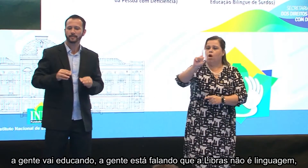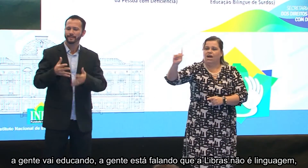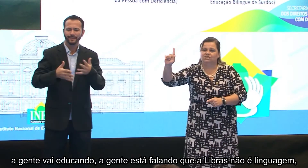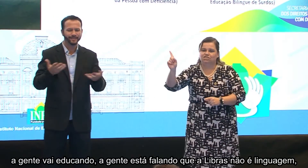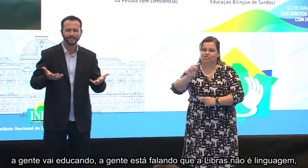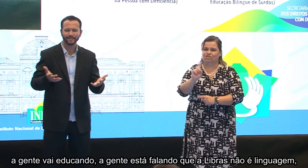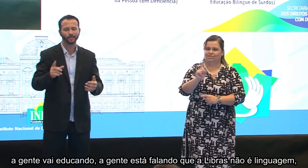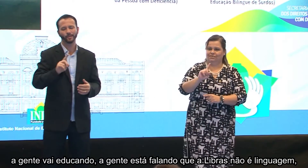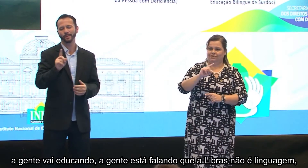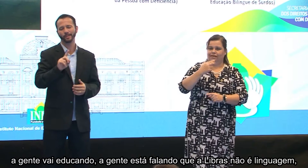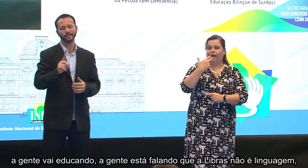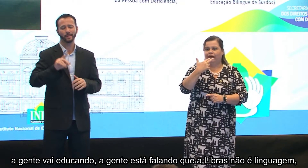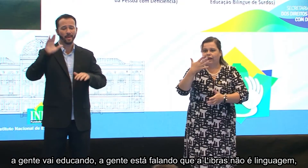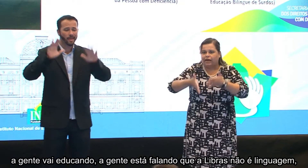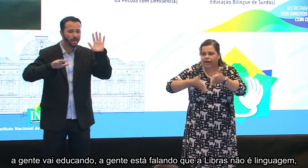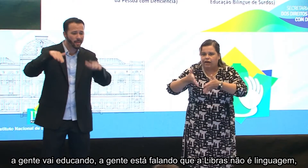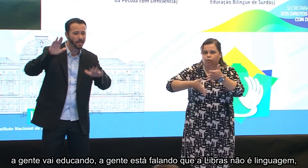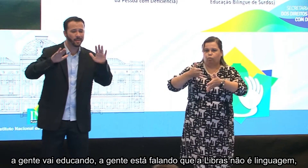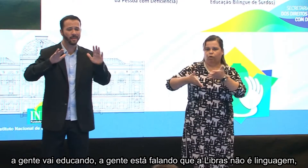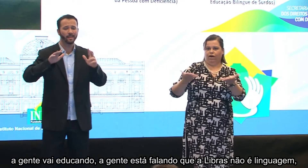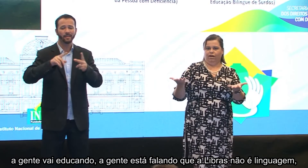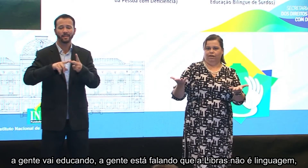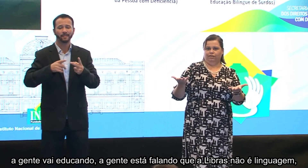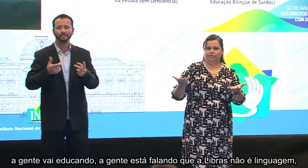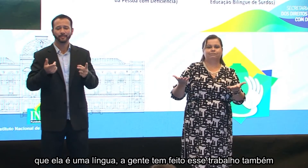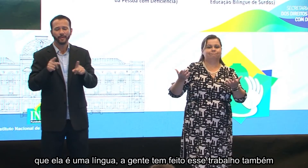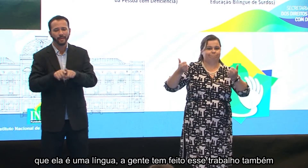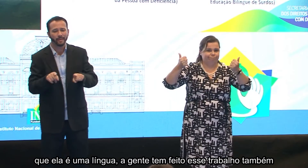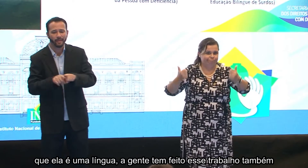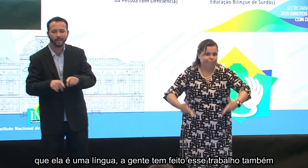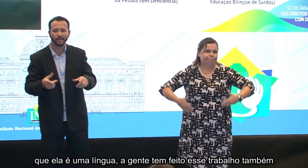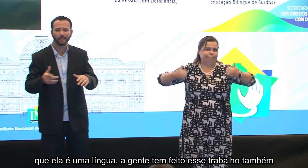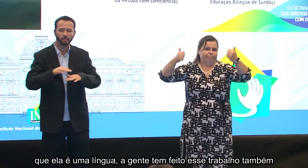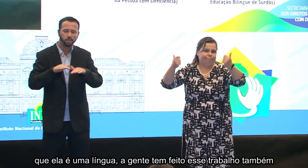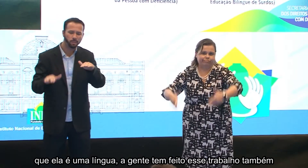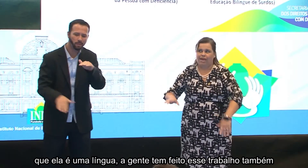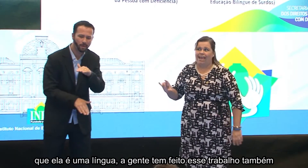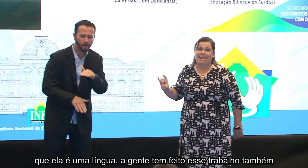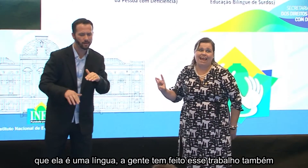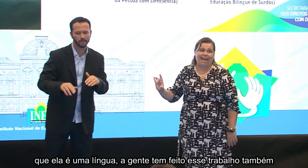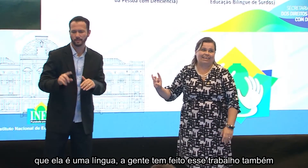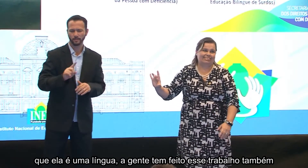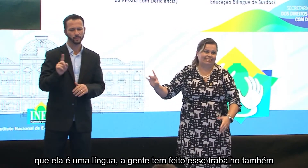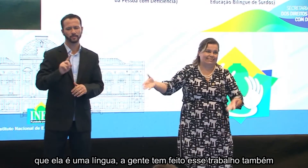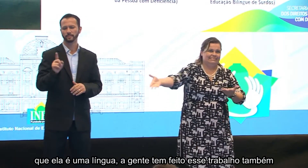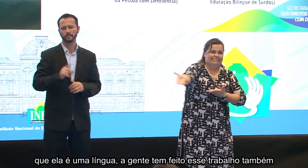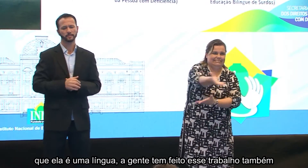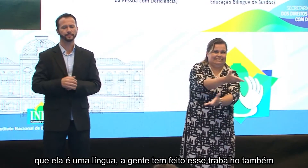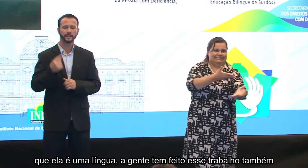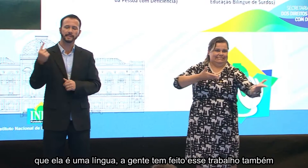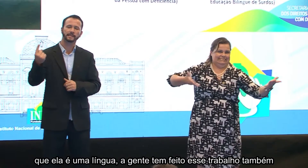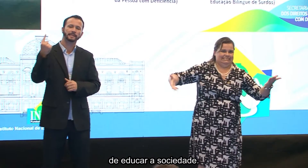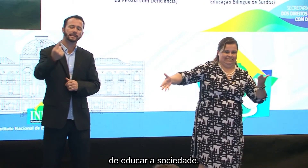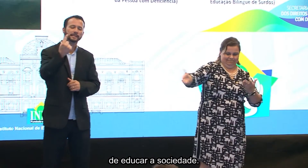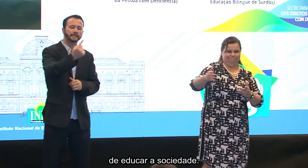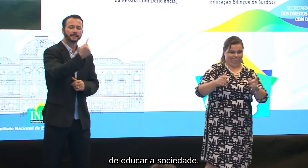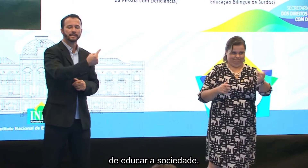está falando que a Libras não é linguagem, que ela é uma língua. Então, a gente tem feito esse trabalho também de educar